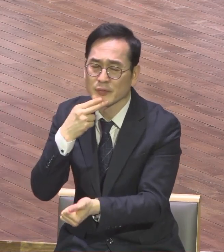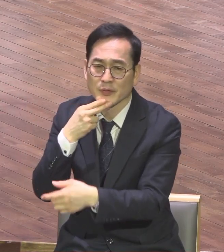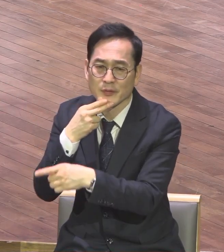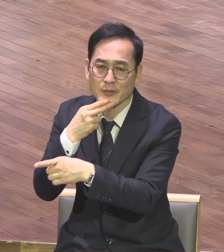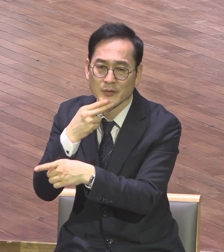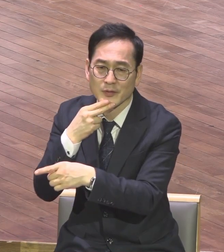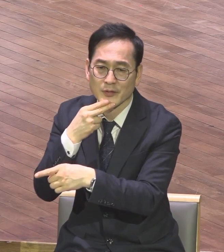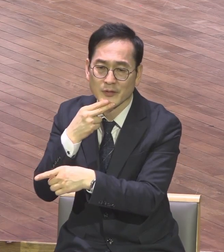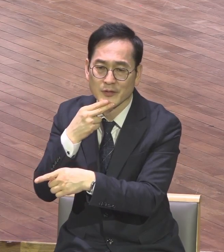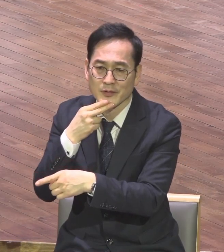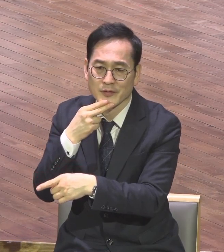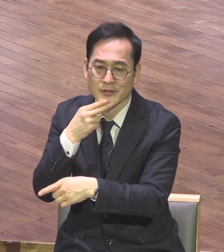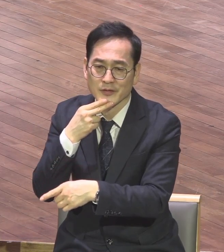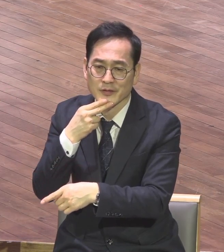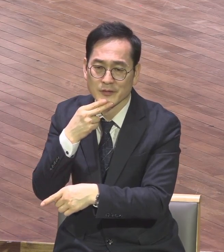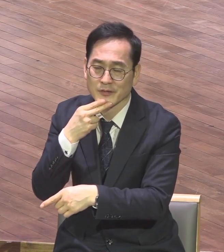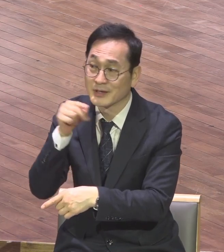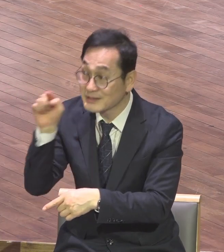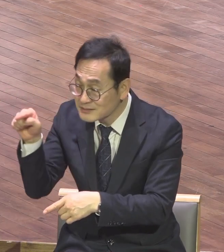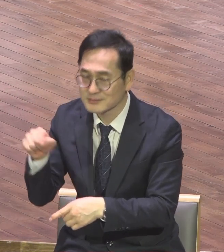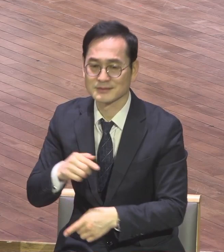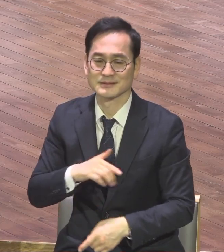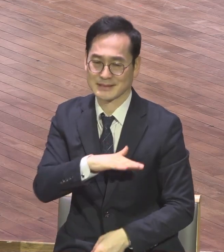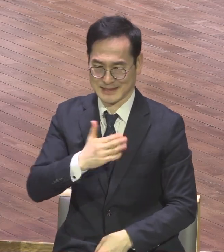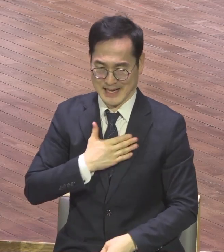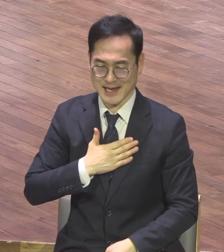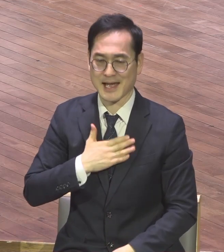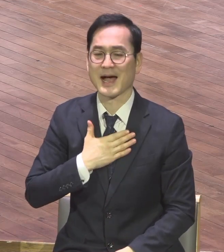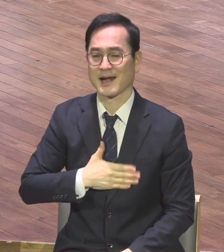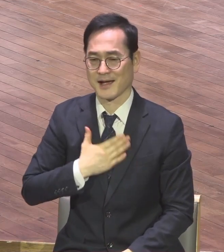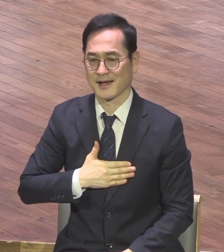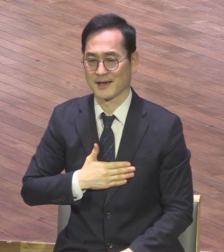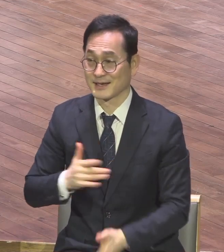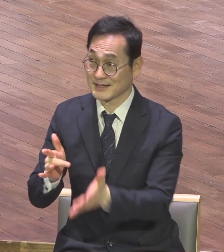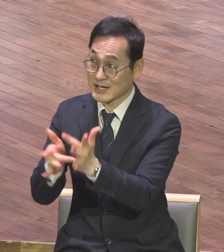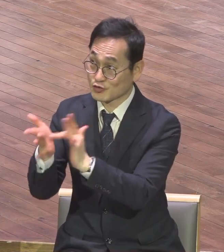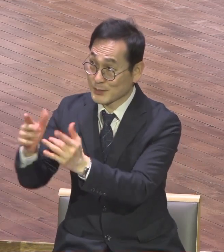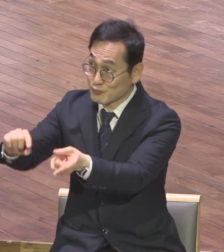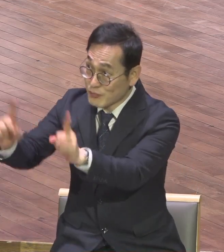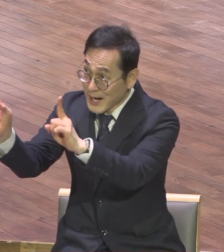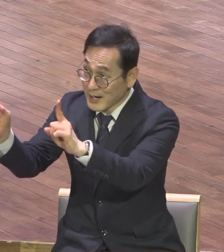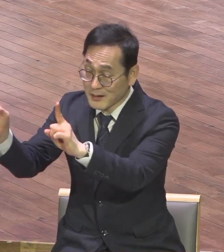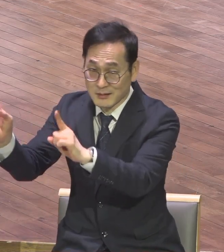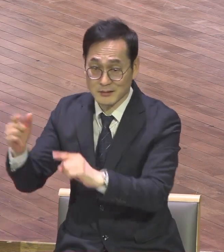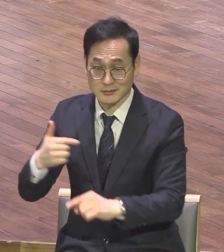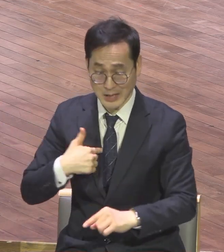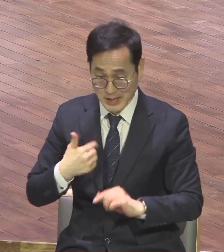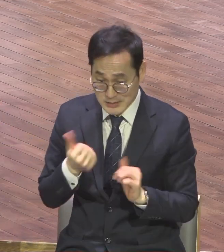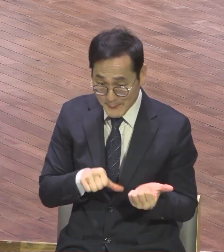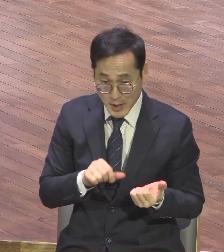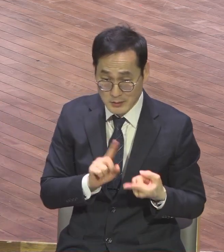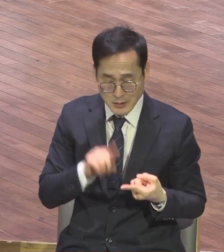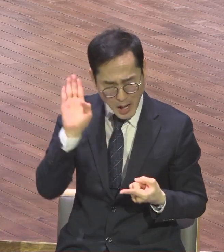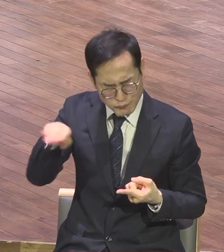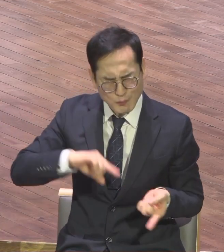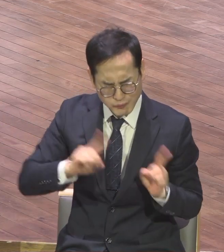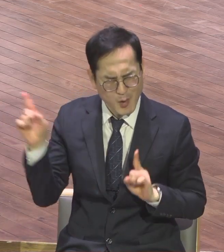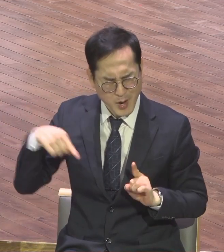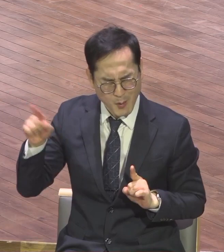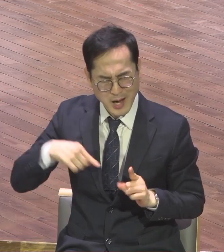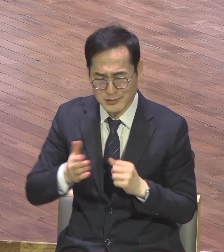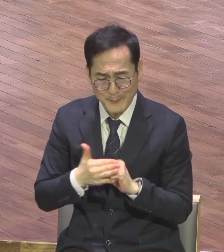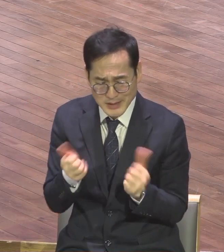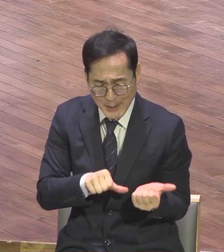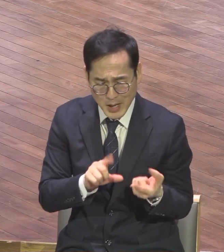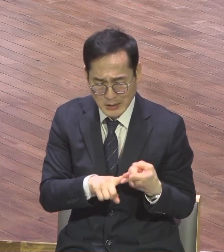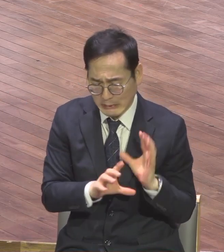못할 줄을 알미로라. 예수 그리스도의 부활이 있기 때문에 우리는 더 이상 사망에 매여 있을 존재가